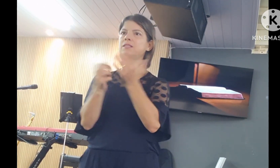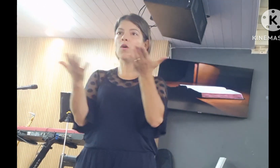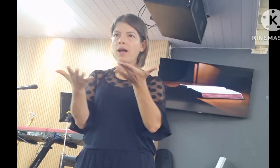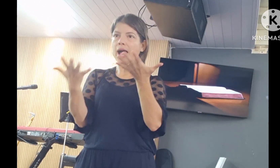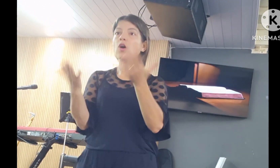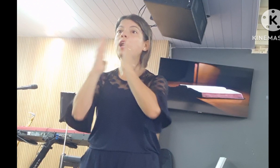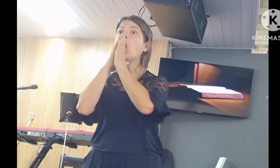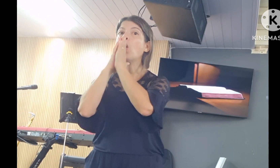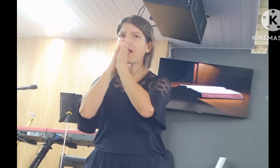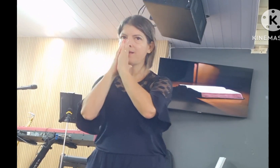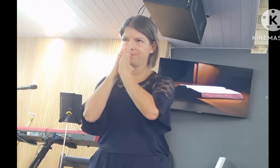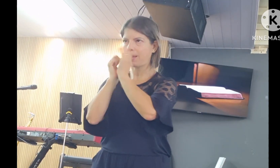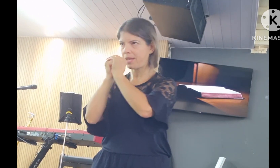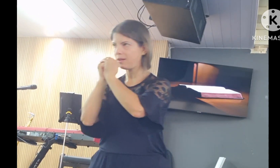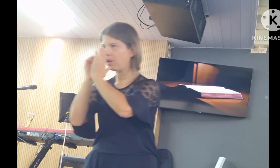teus olhos.